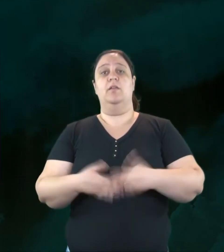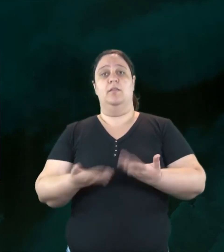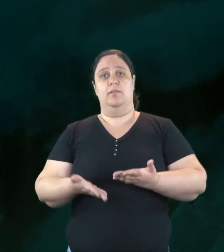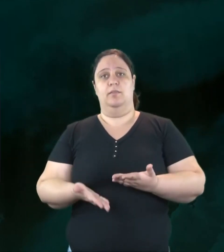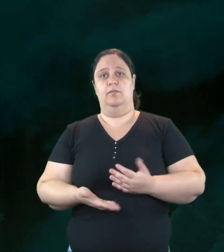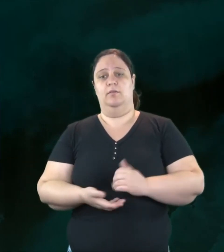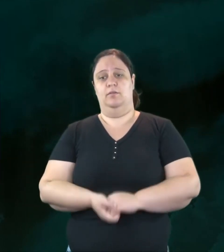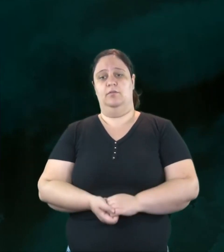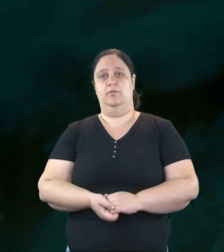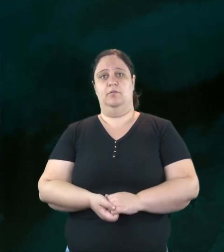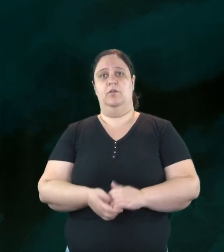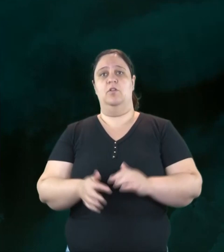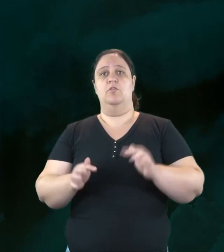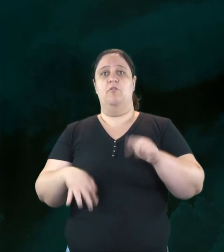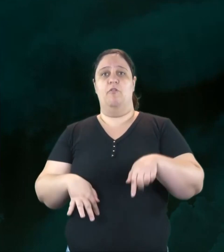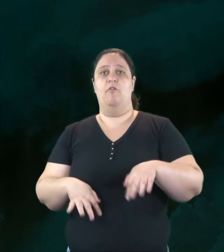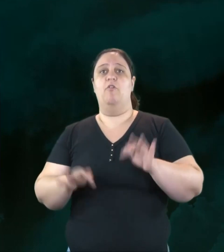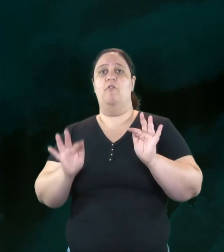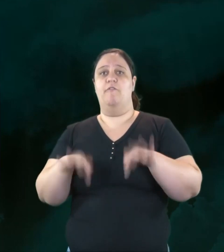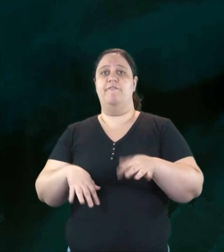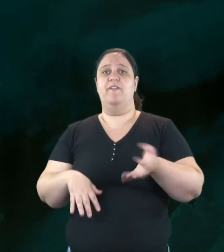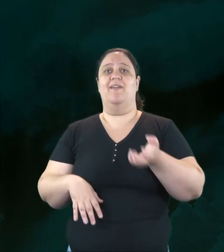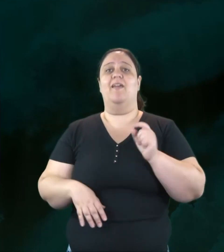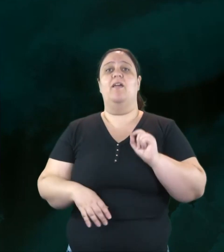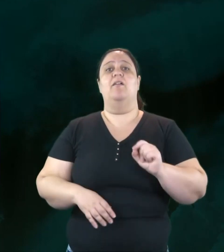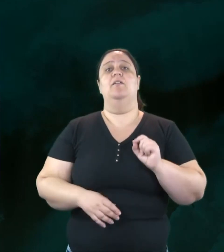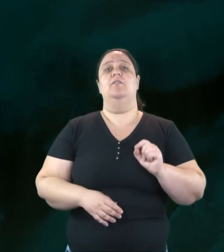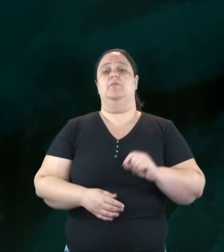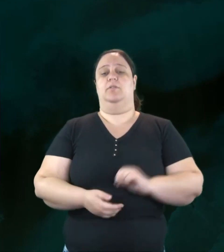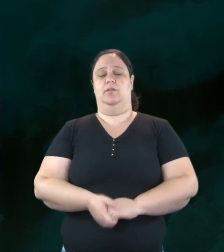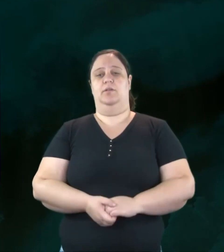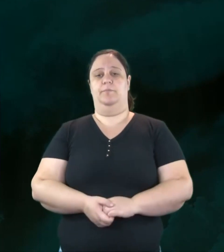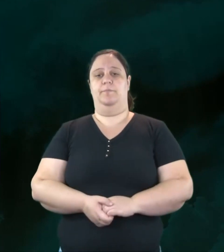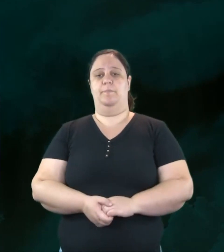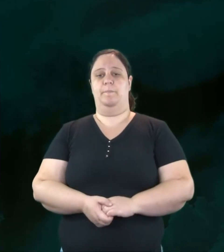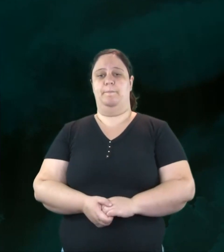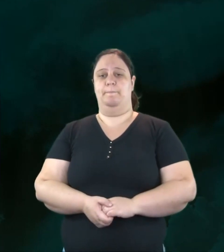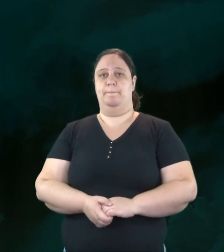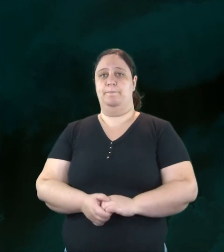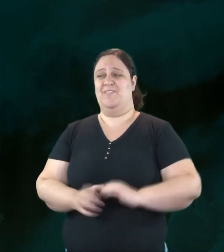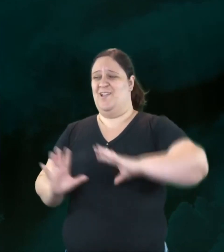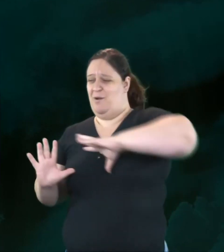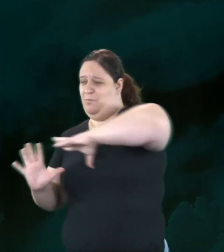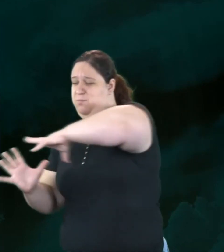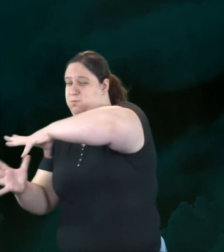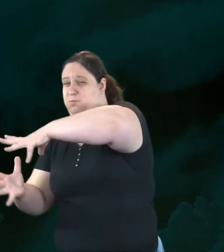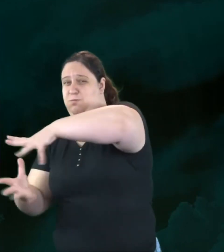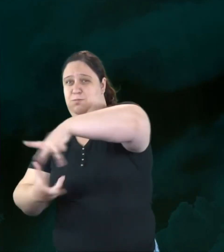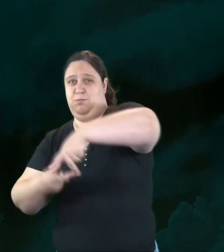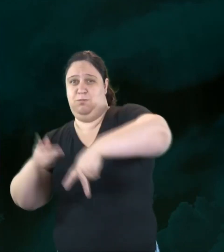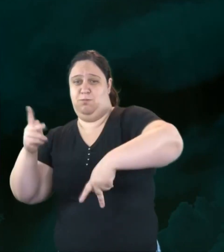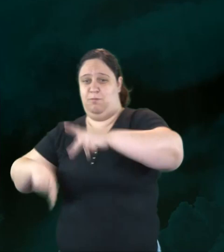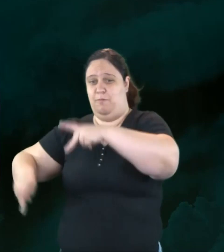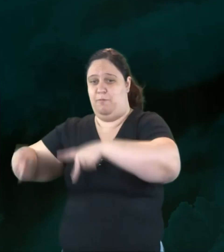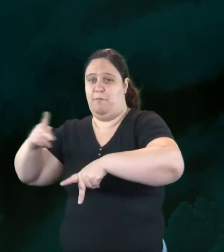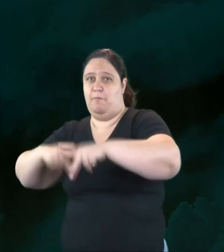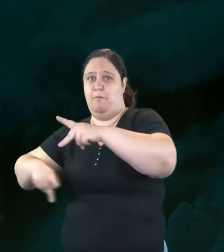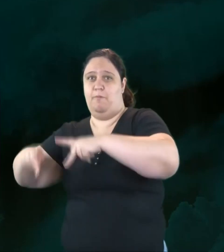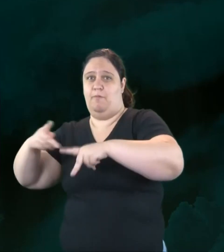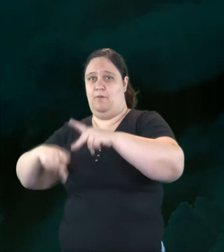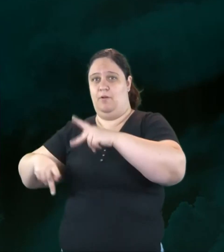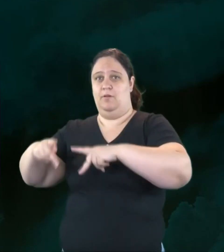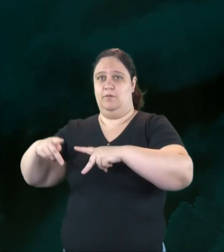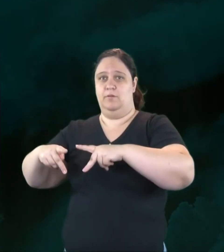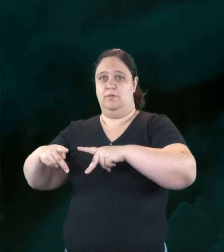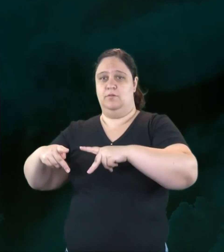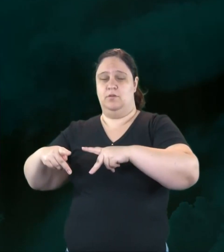eles vão reunir todos os reis dos governos humanos para lutar naquela última batalha